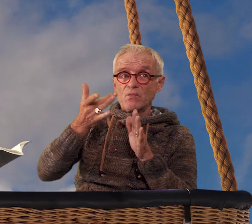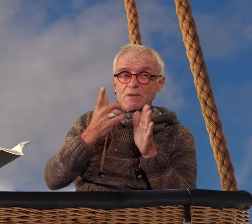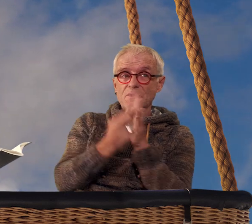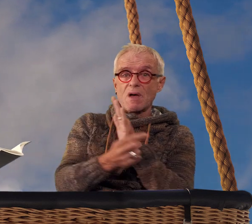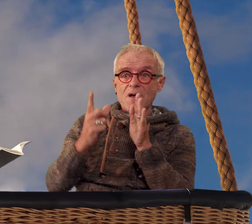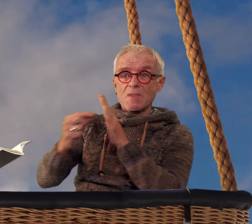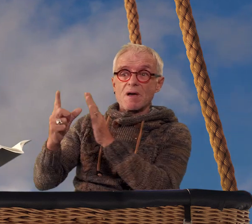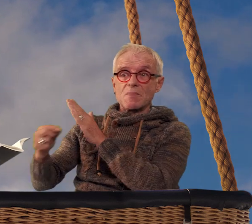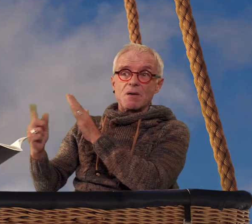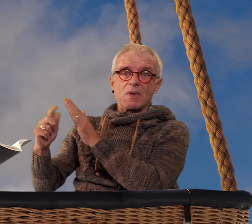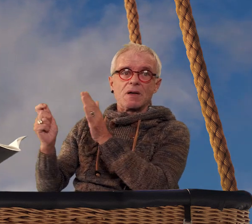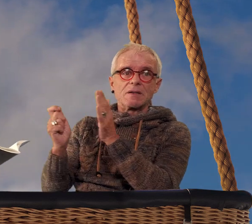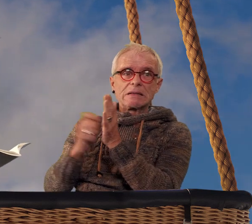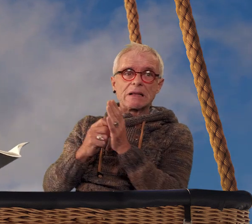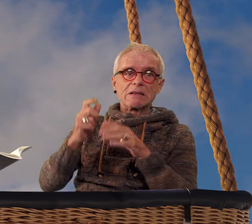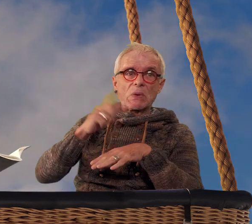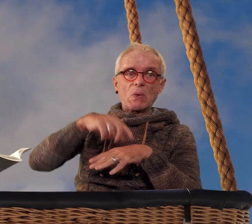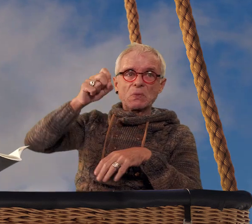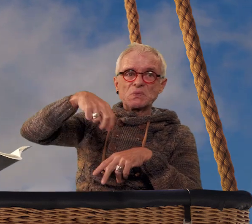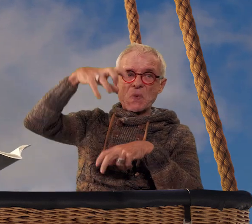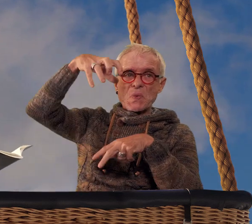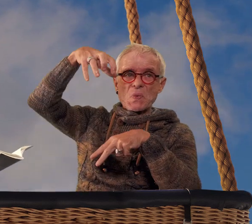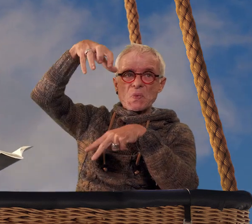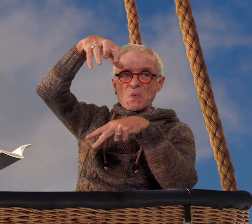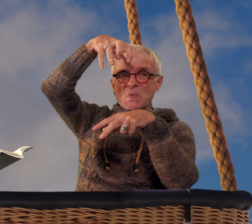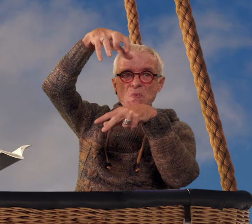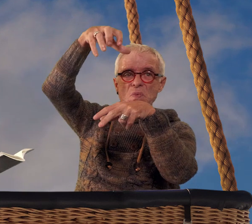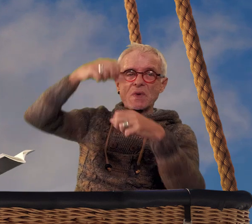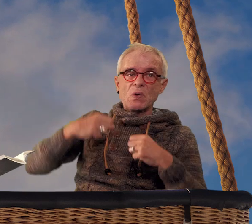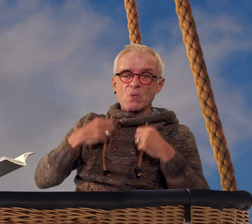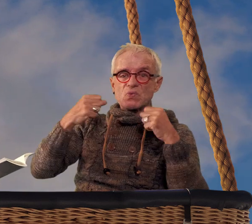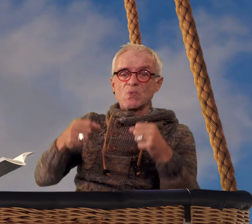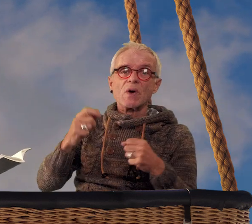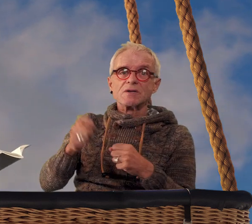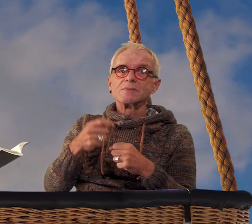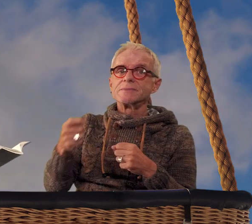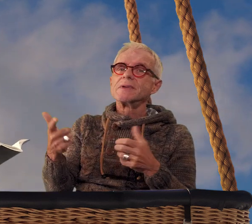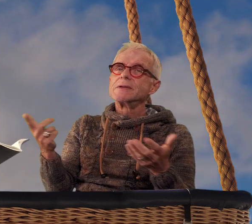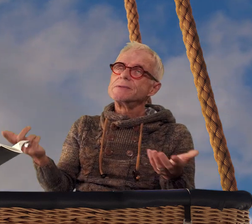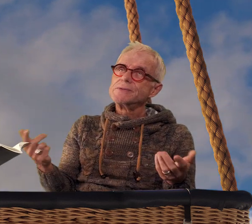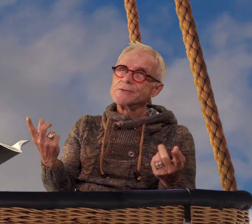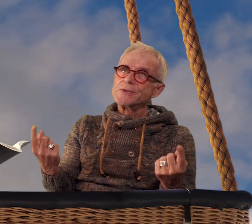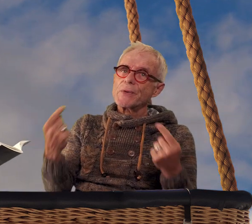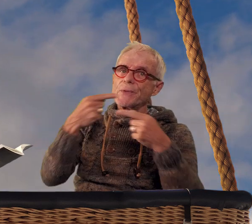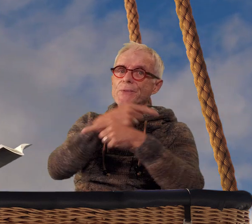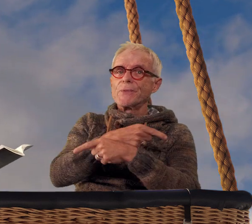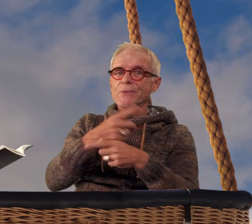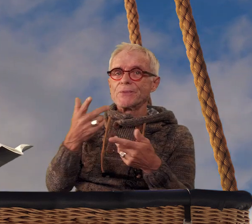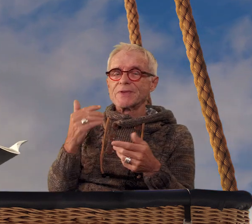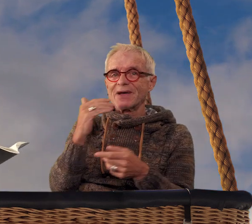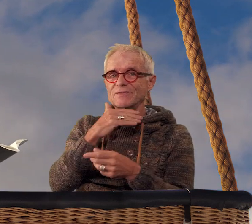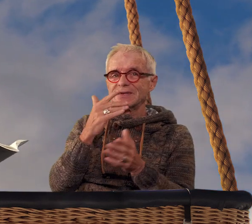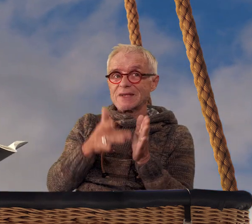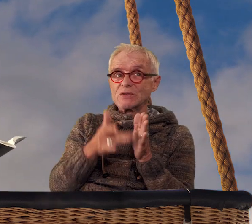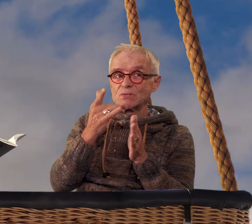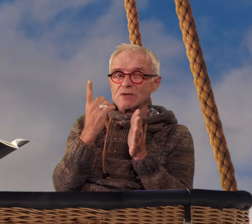loin du théâtre à l'instant où la toile se levait. Leur courage était évidemment, en raison inverse du carré de leur vitesse,